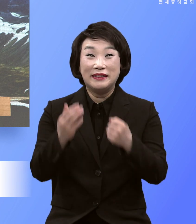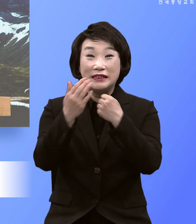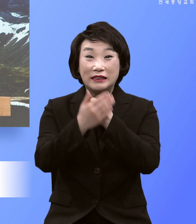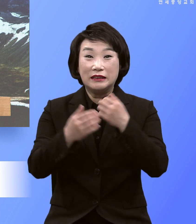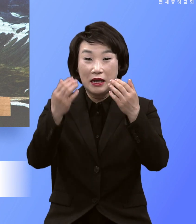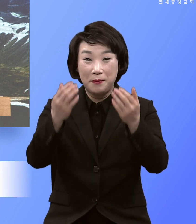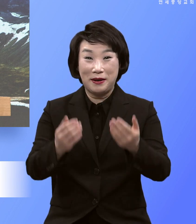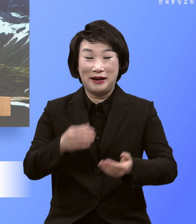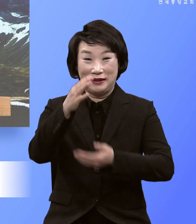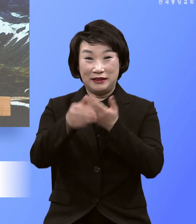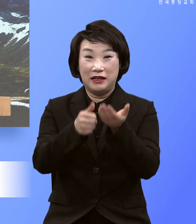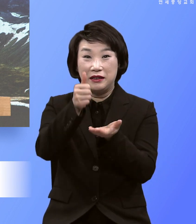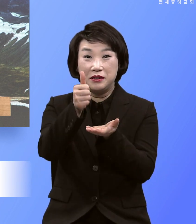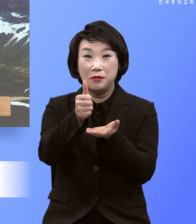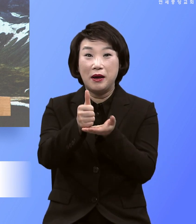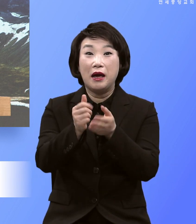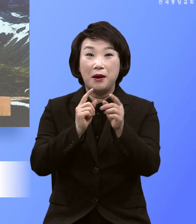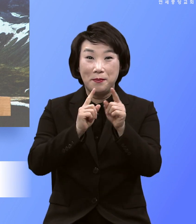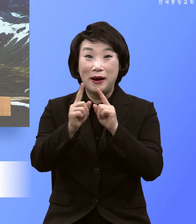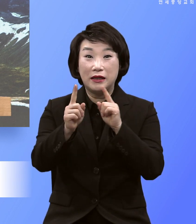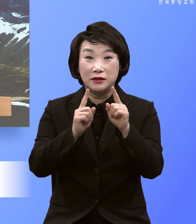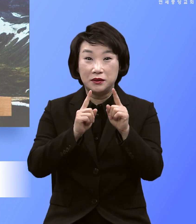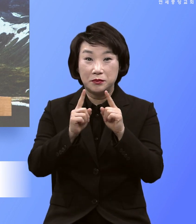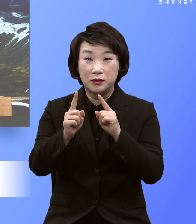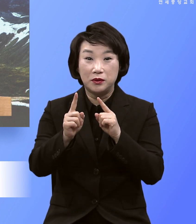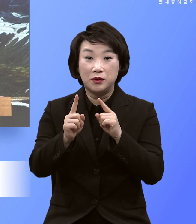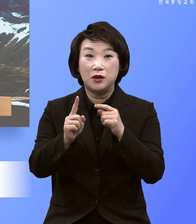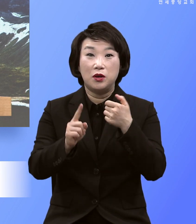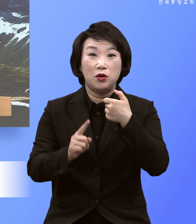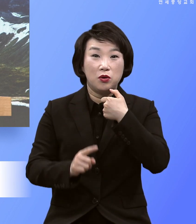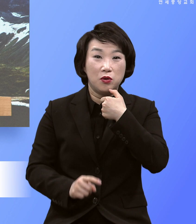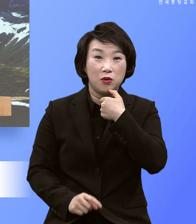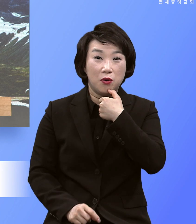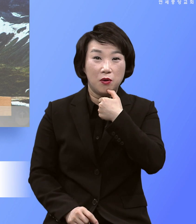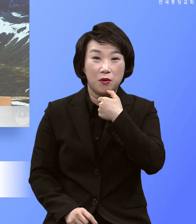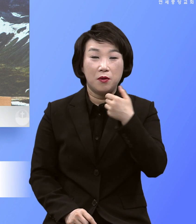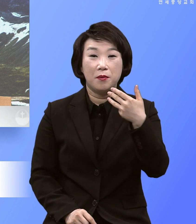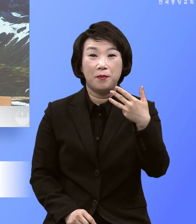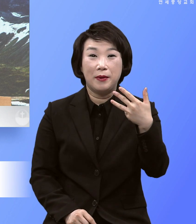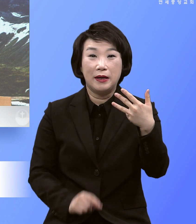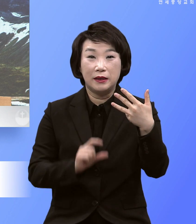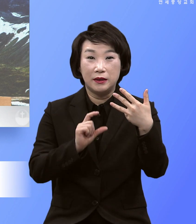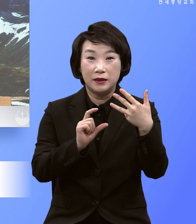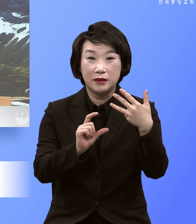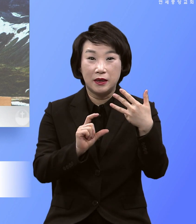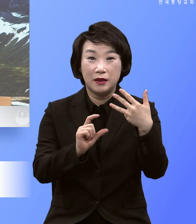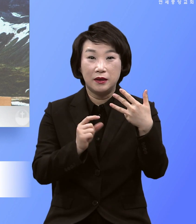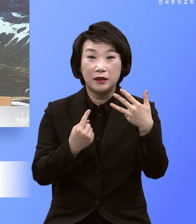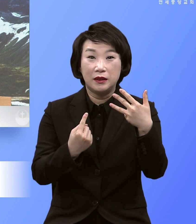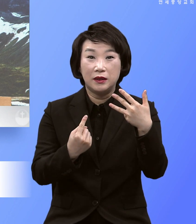은혜 받으실 하나님 말씀은 로마서 8장